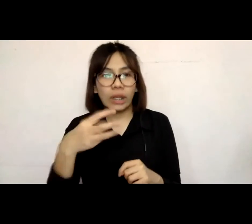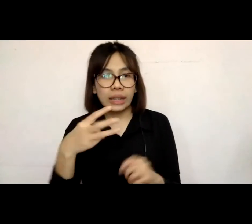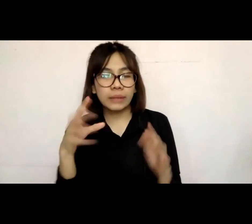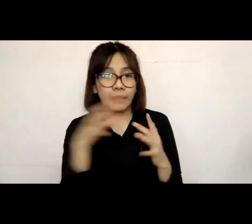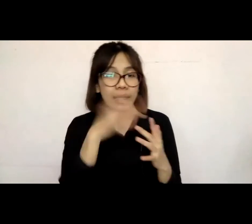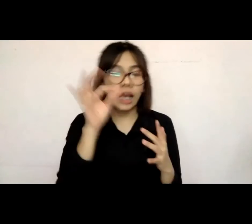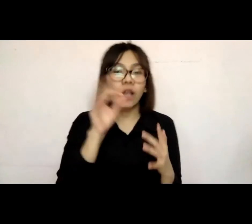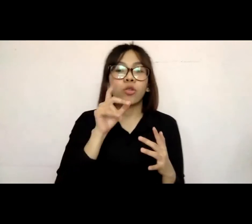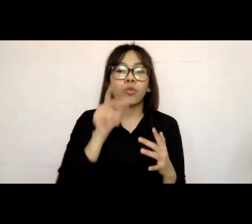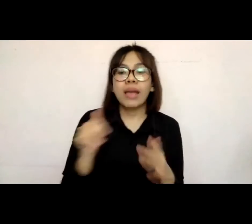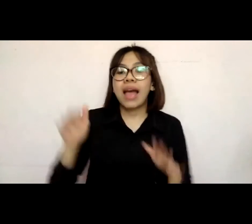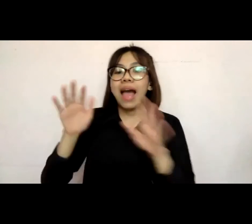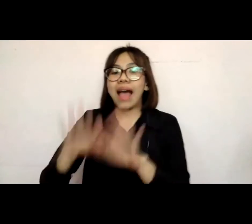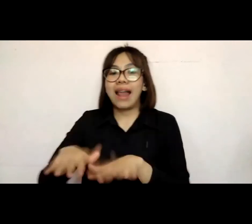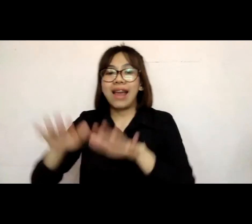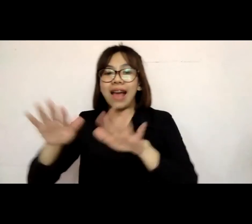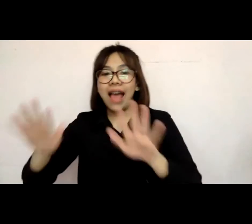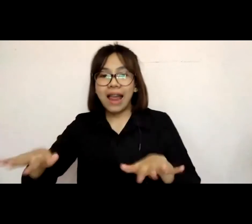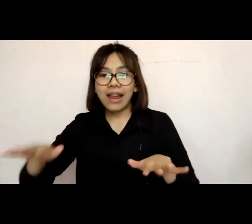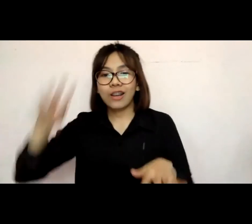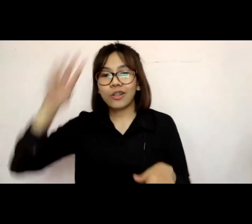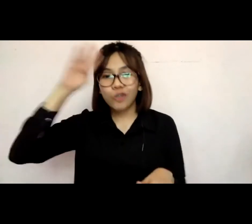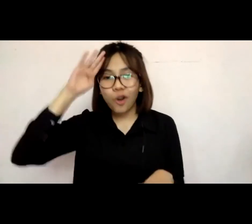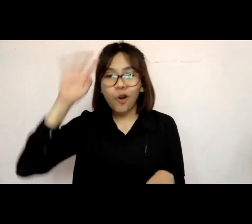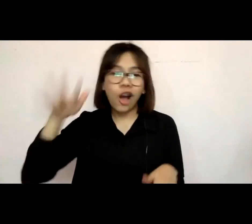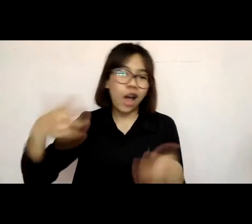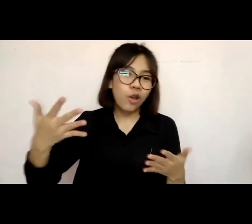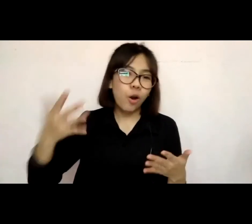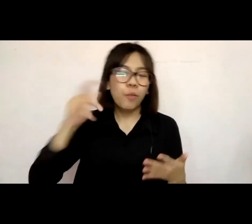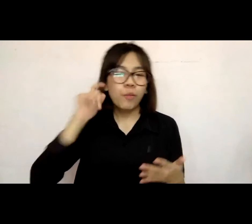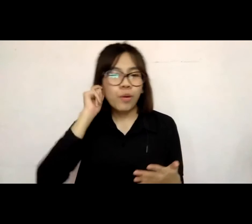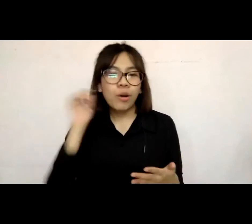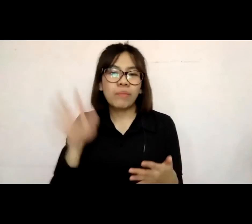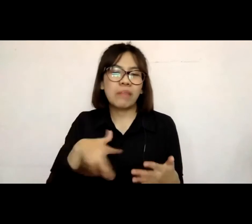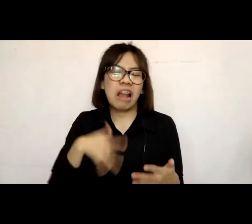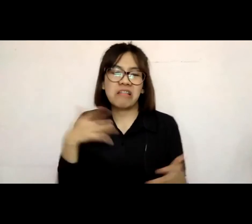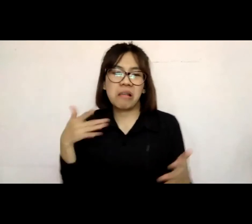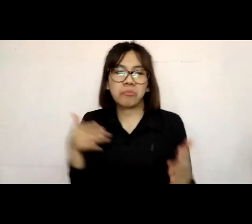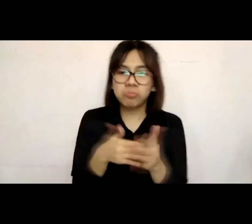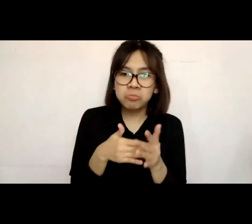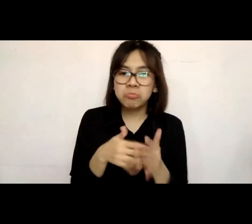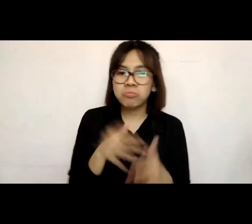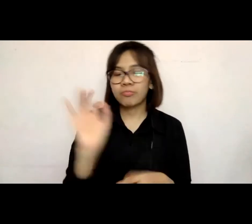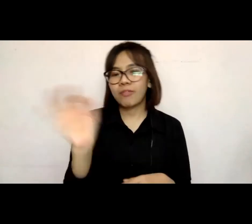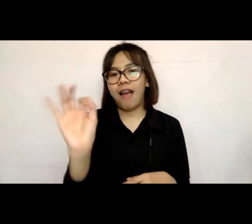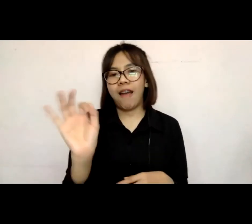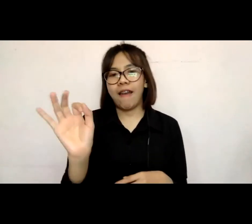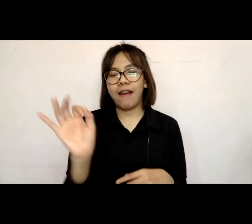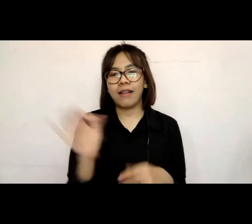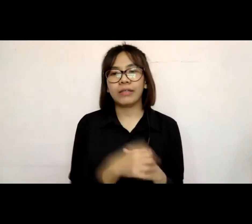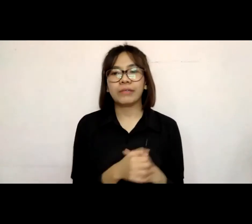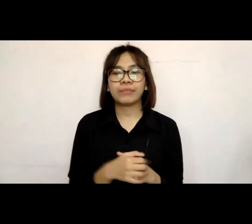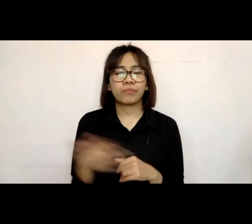intrakurikuler maupun ekstrakurikuler, nampaknya kan menurut saya ini perlu ada satu pemahaman